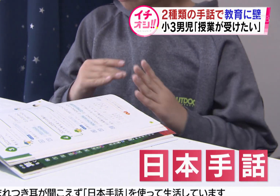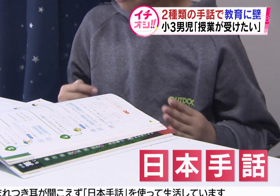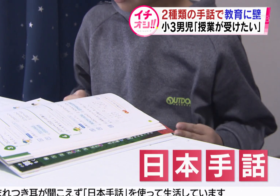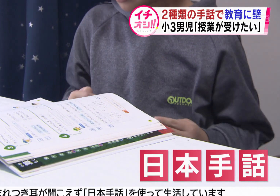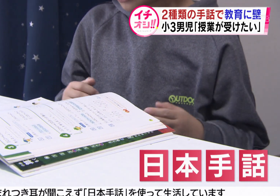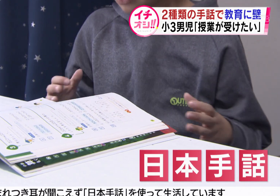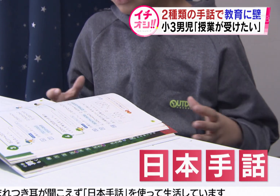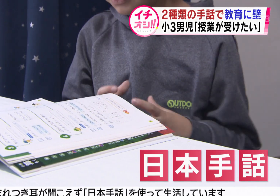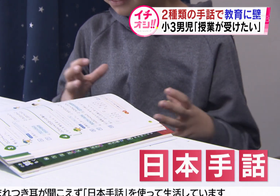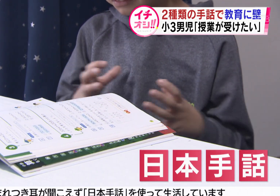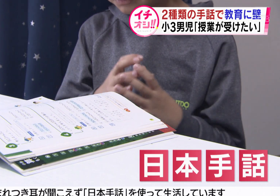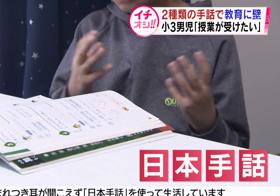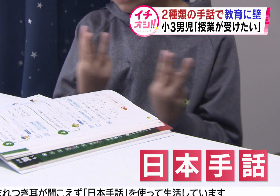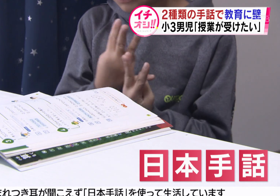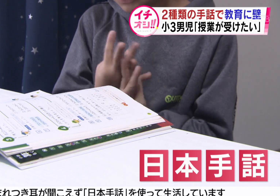て生活しています